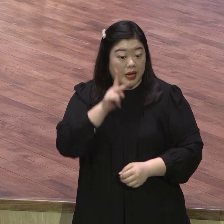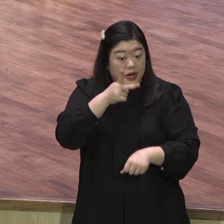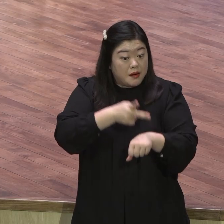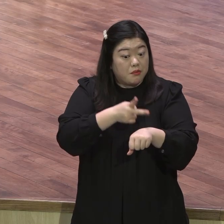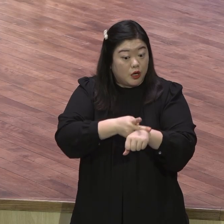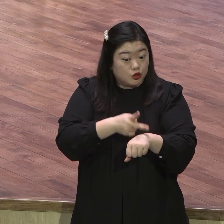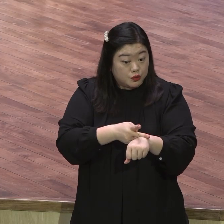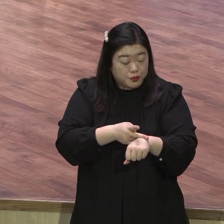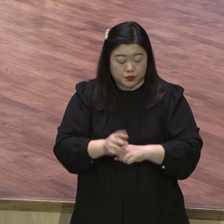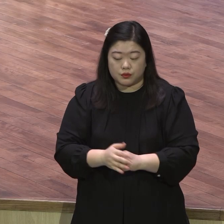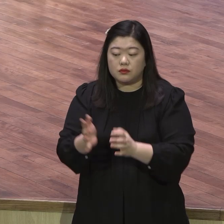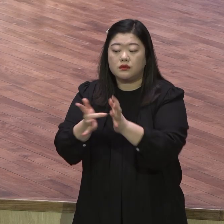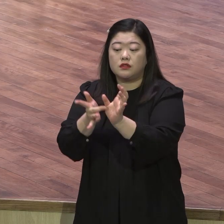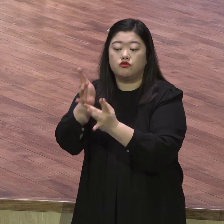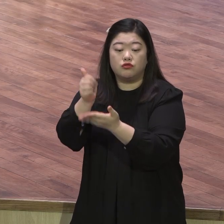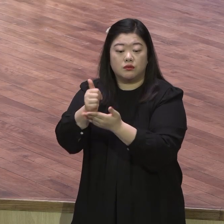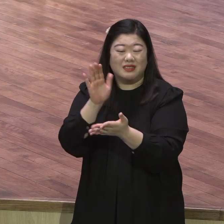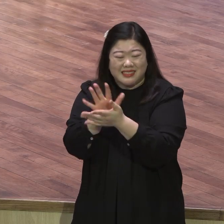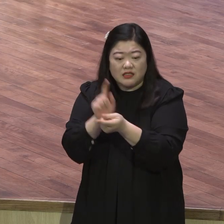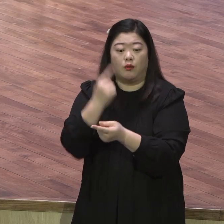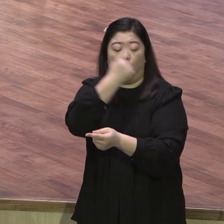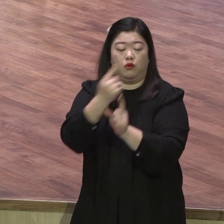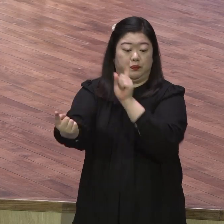부활하신 예수를 만난 사람이에요.